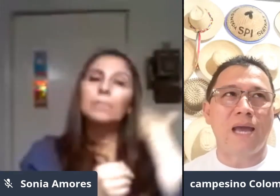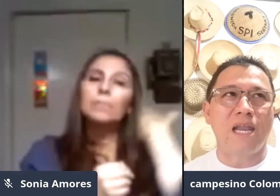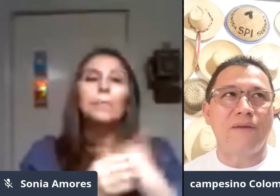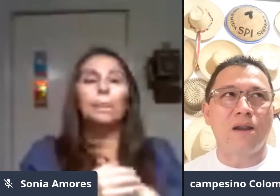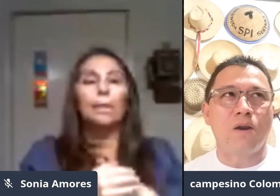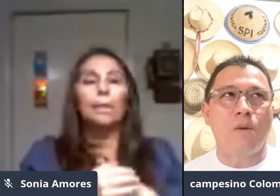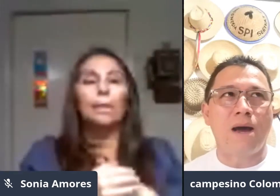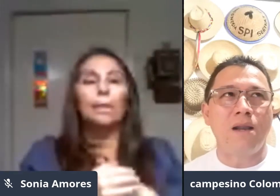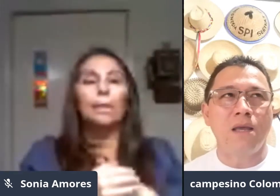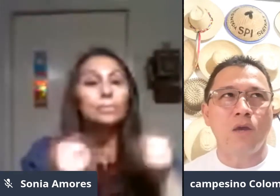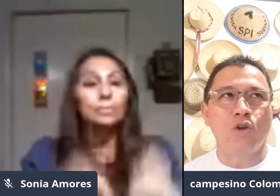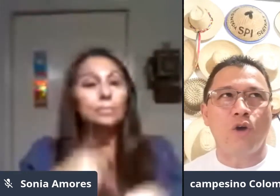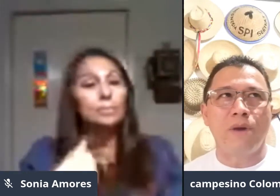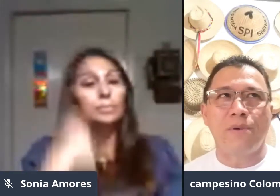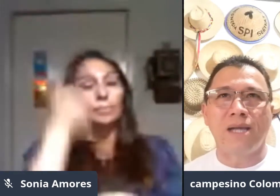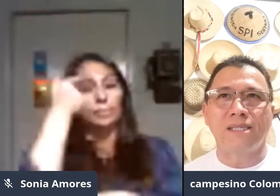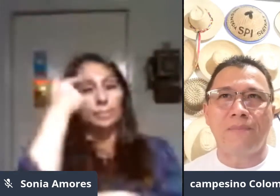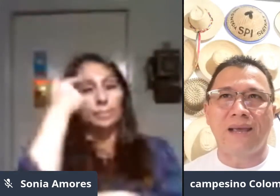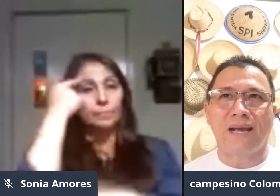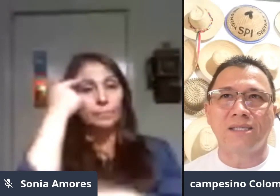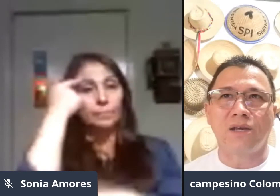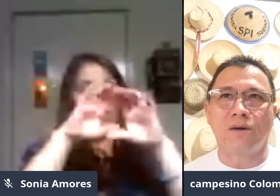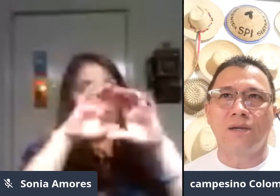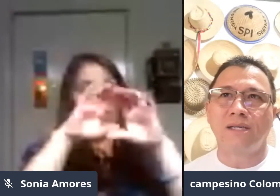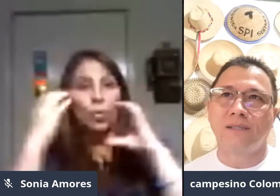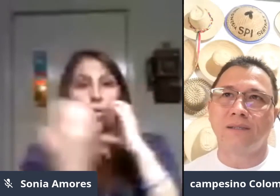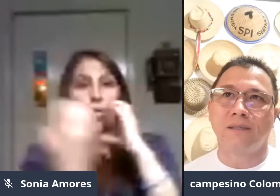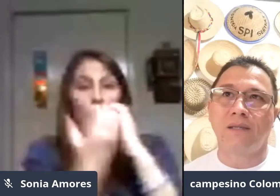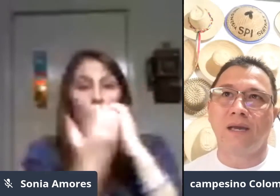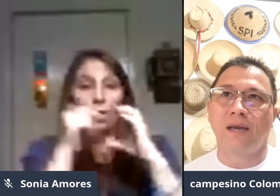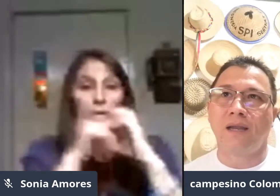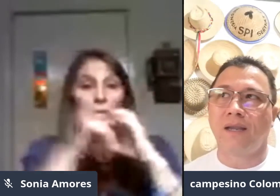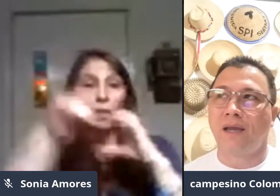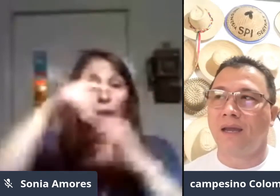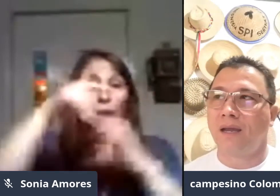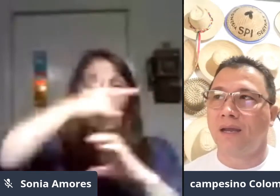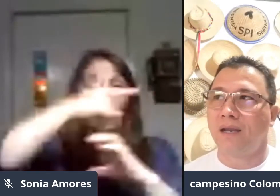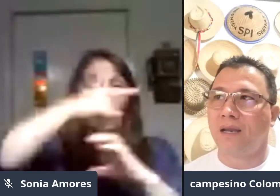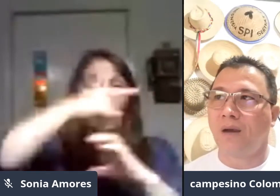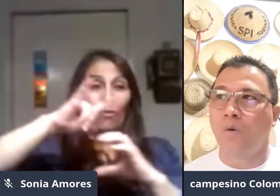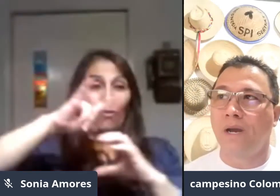pienso que a nivel global, y uno lo ve por las aplicaciones